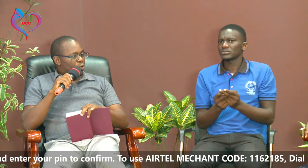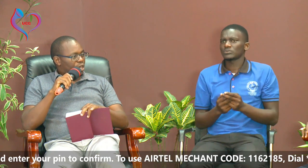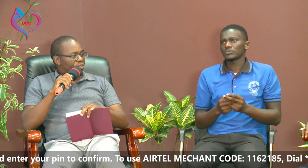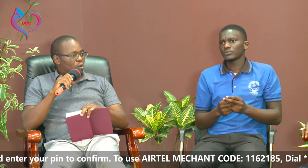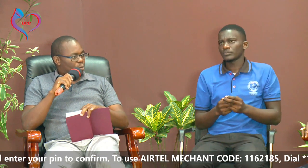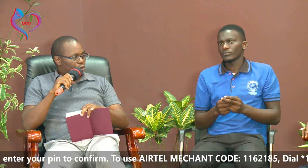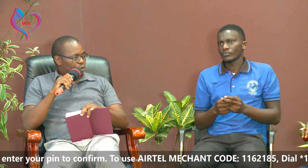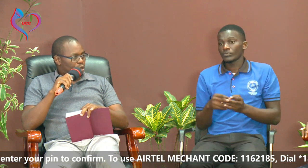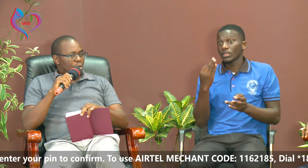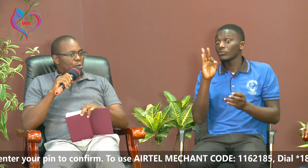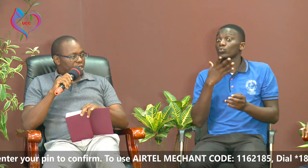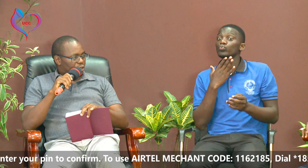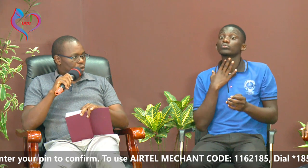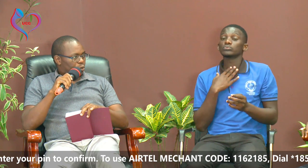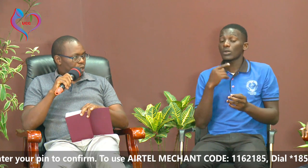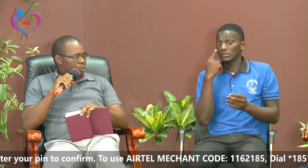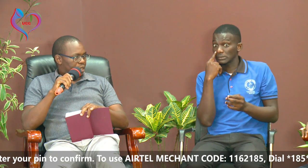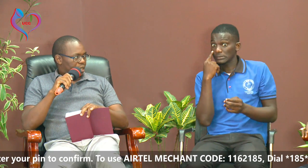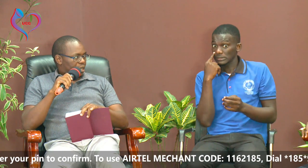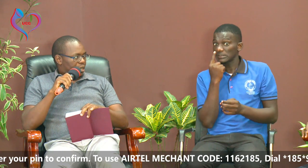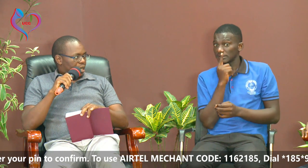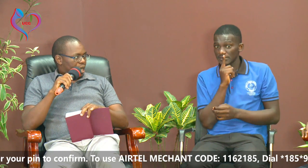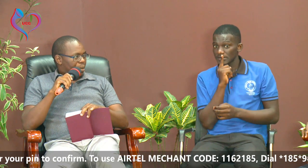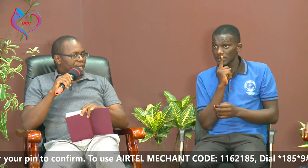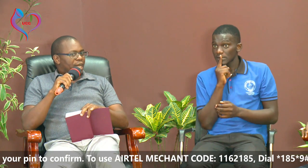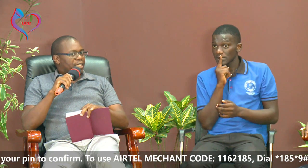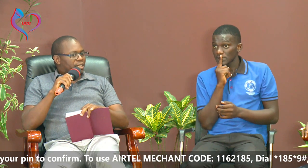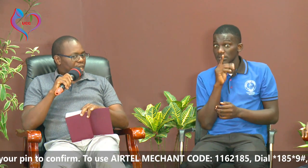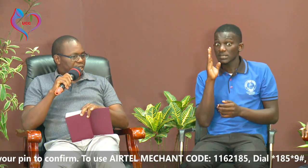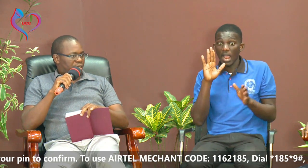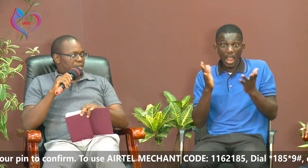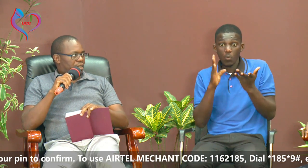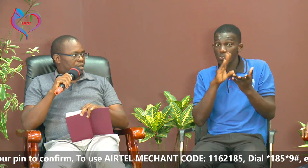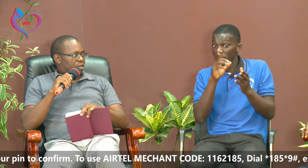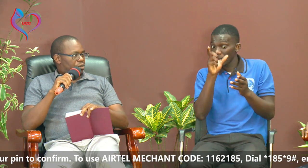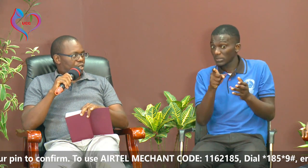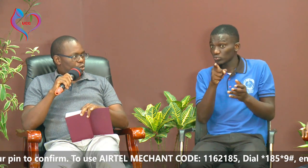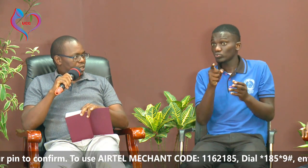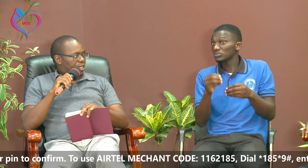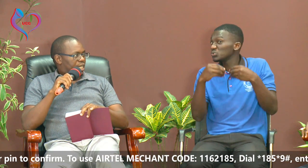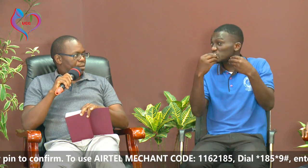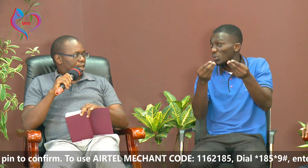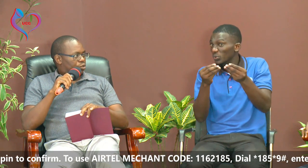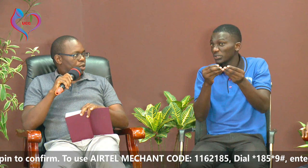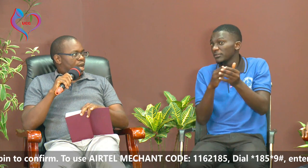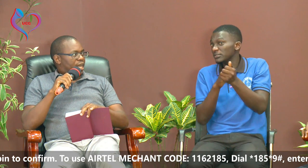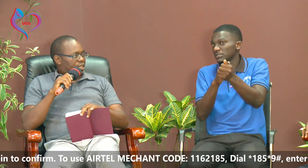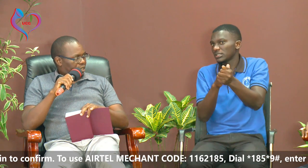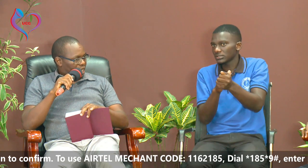mwono nefuwo mwontu. Mwwe chifo cha mubukulembeze. Haberinga alini charge. Kulisoses za abantu. Alini